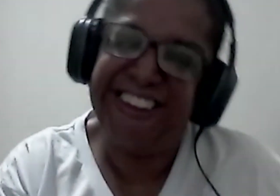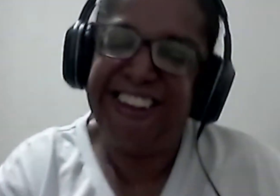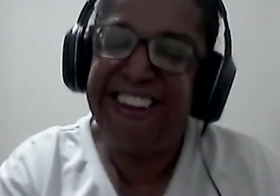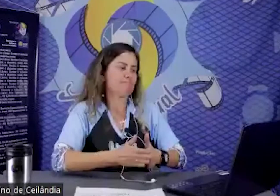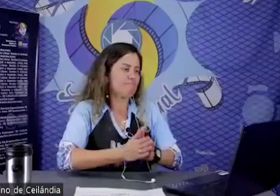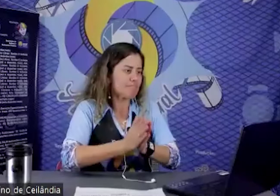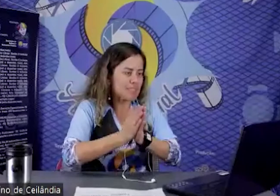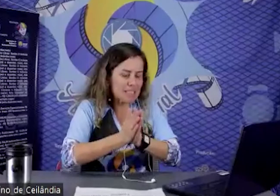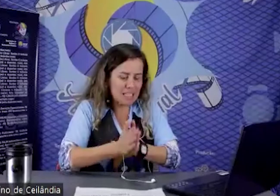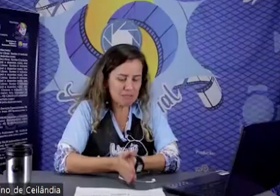língua